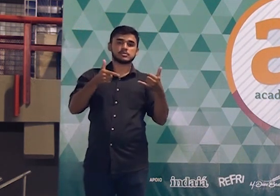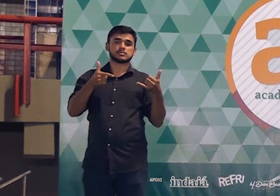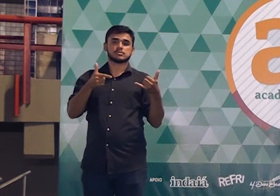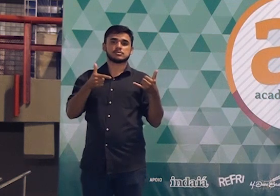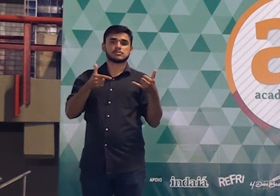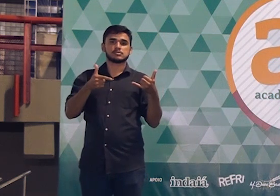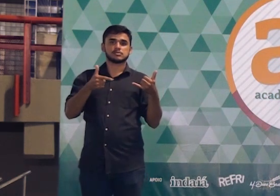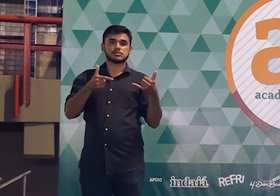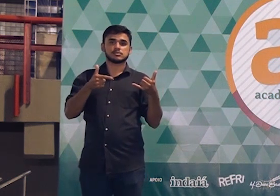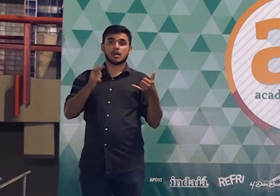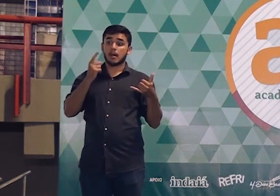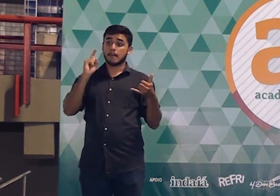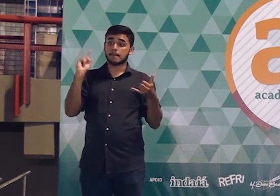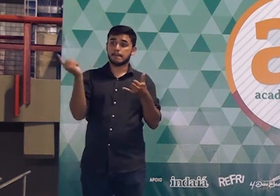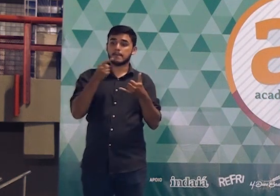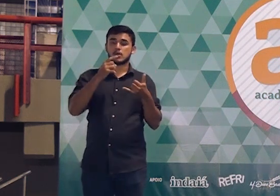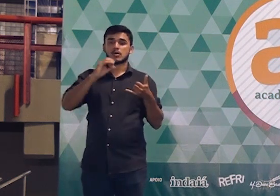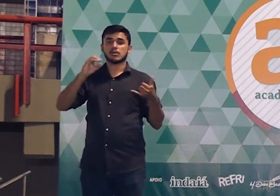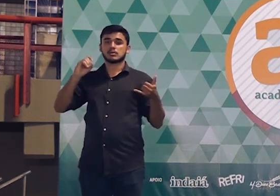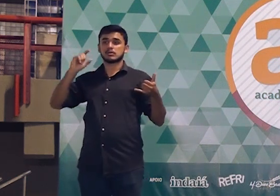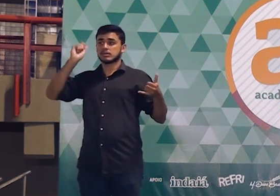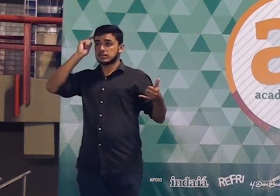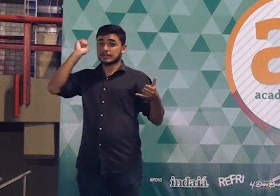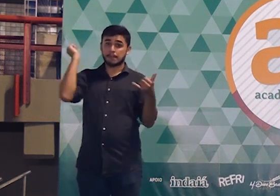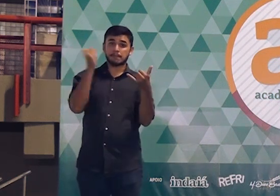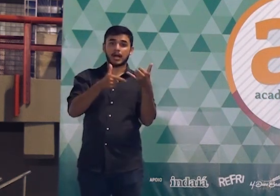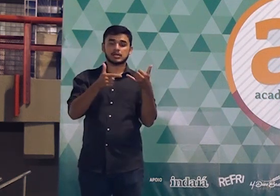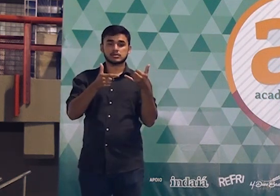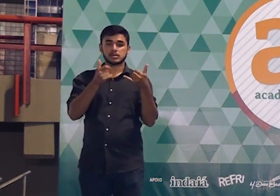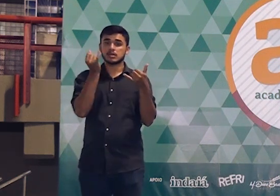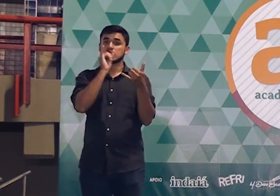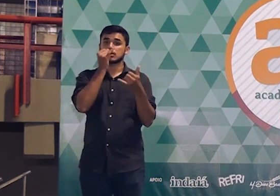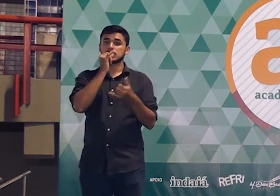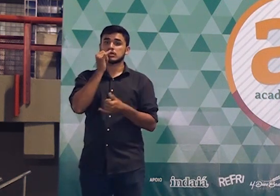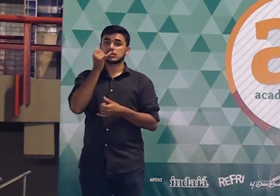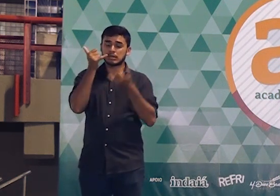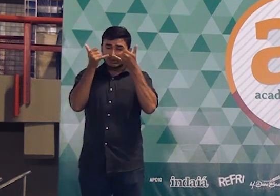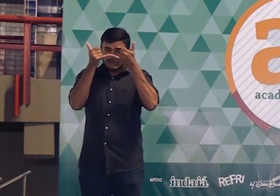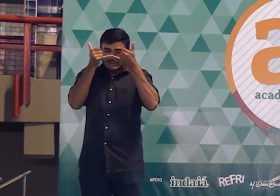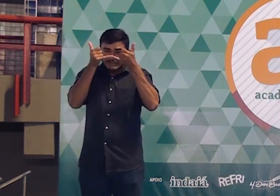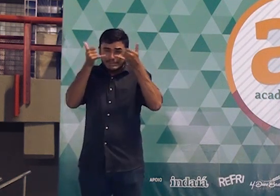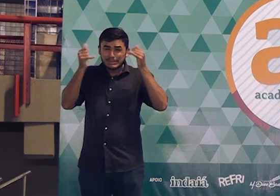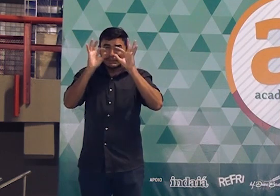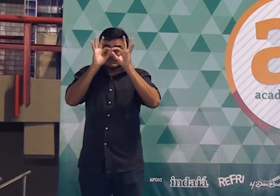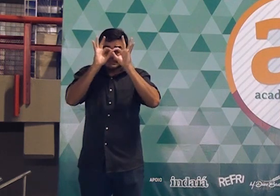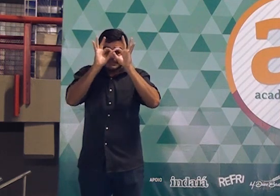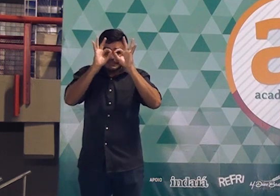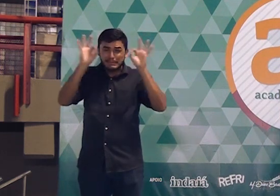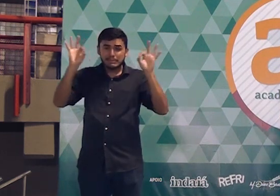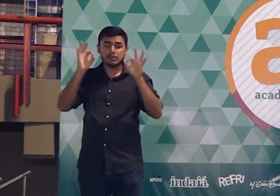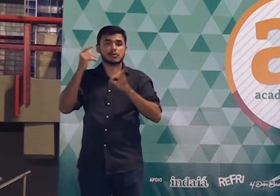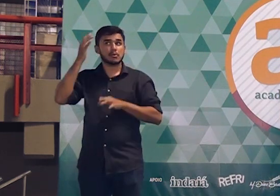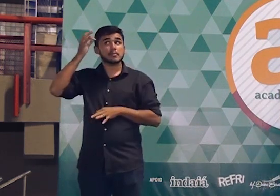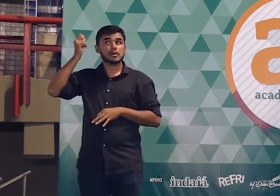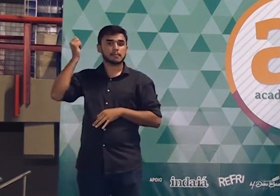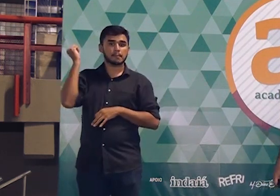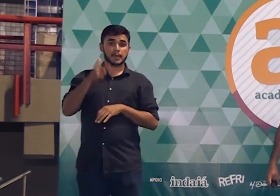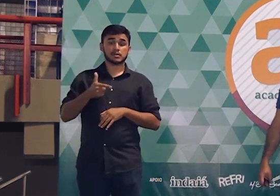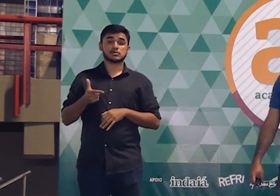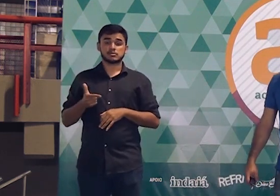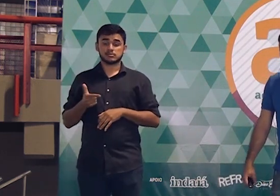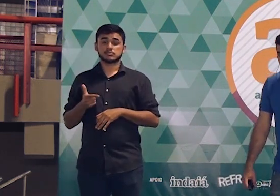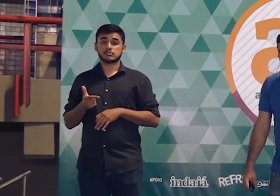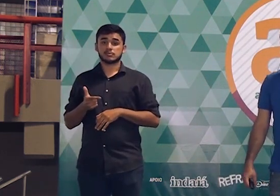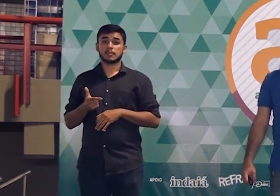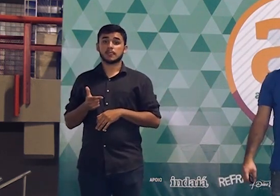que esse cabo que vai transpor energia daqui a uns 30, 40, 50 anos. Um fio de cabelo. Ou seja, isso